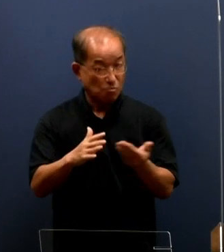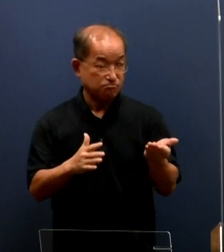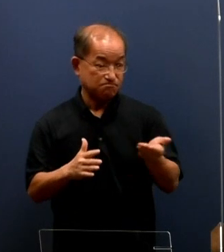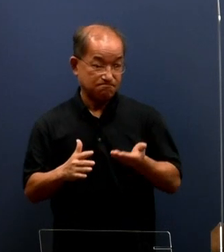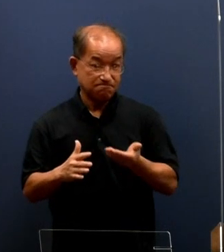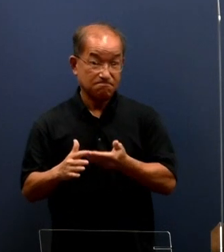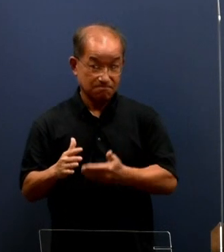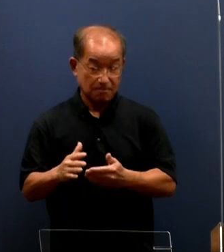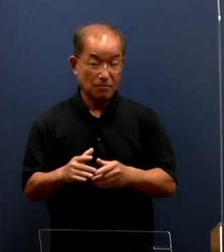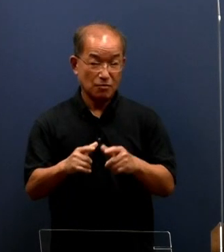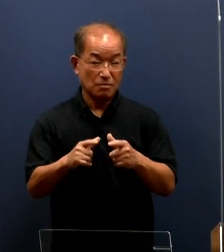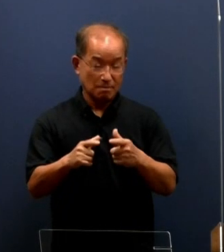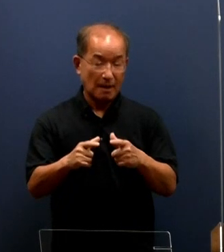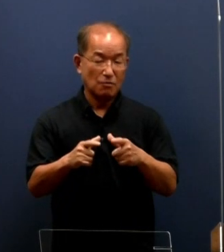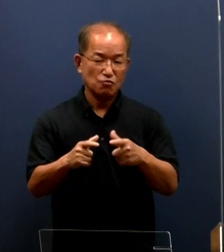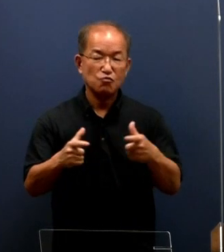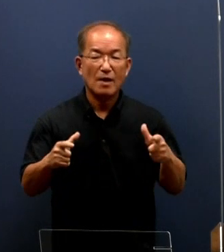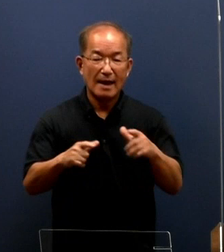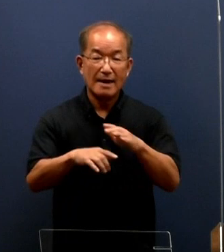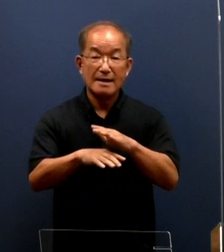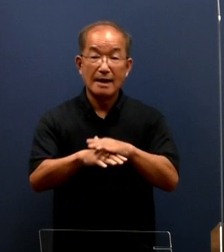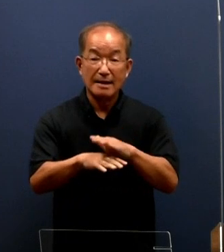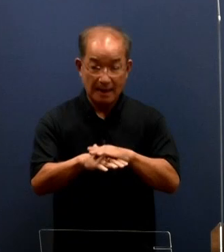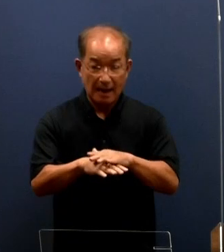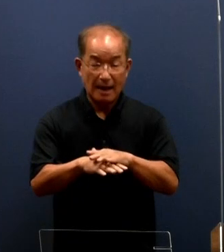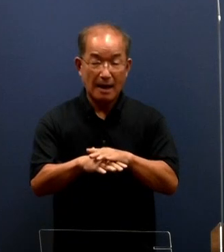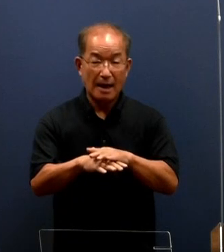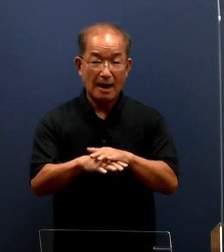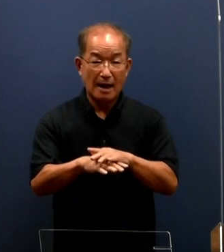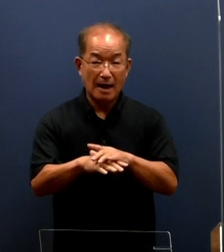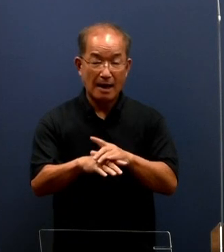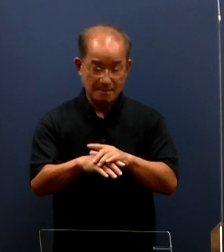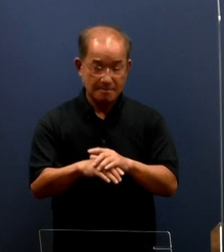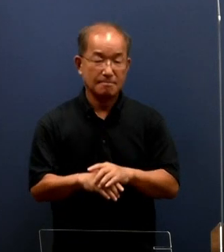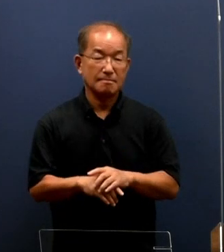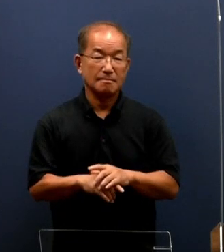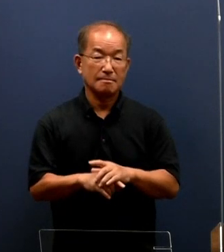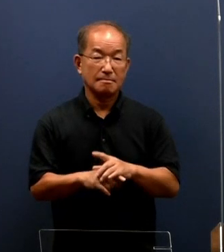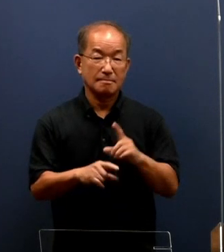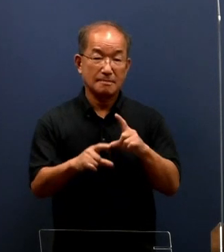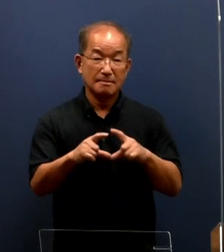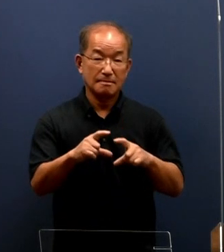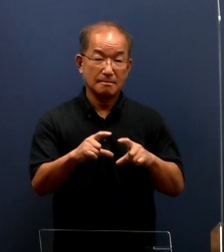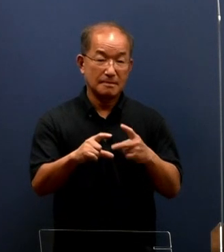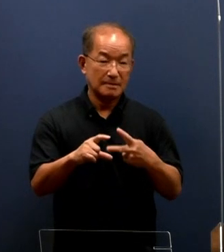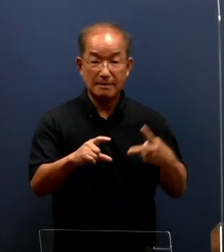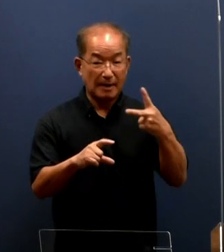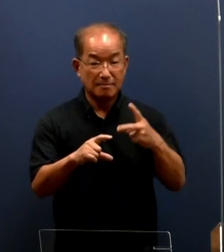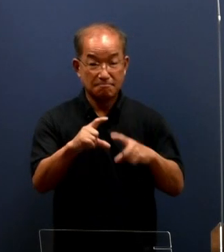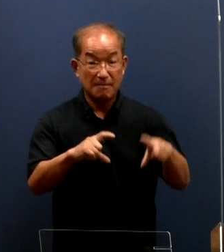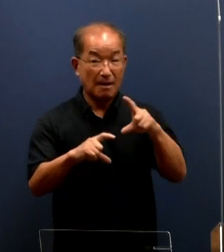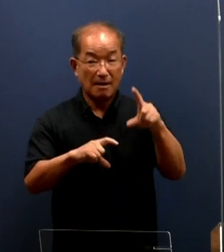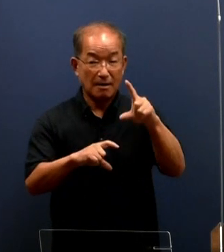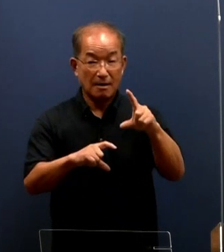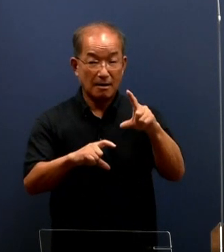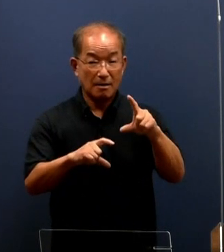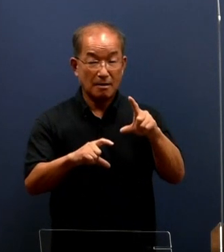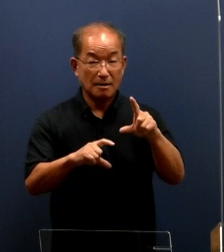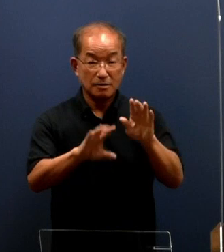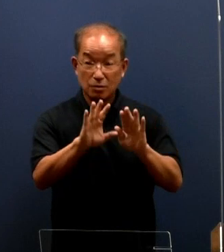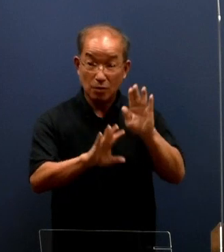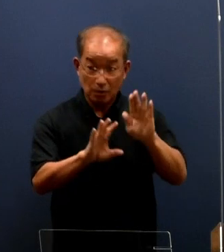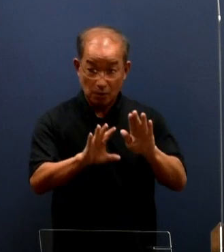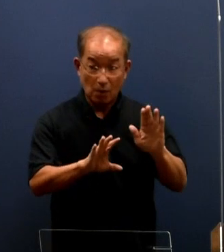増え方ですね、その増え方というのは、2倍を超える状況から、今は例え